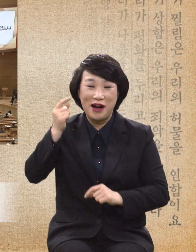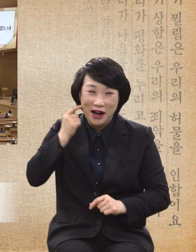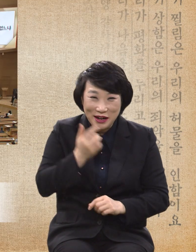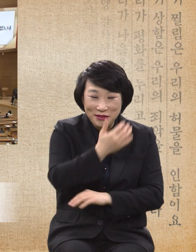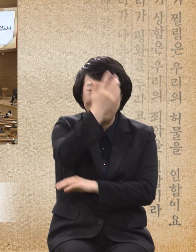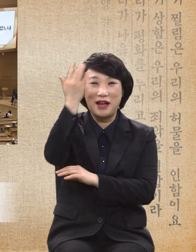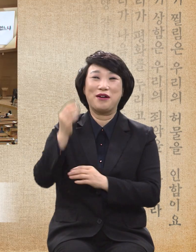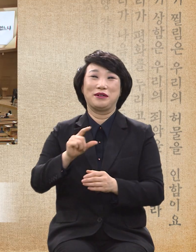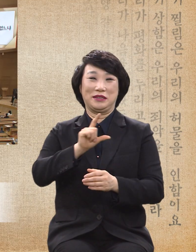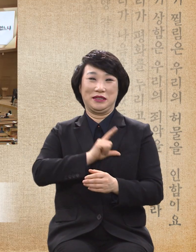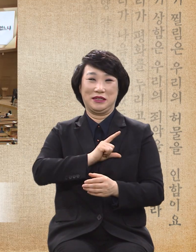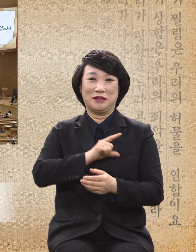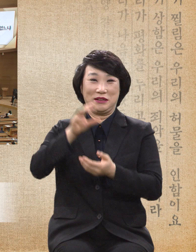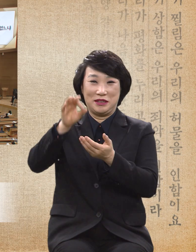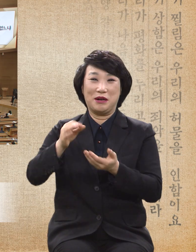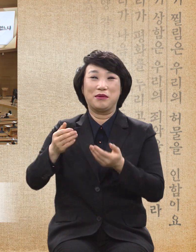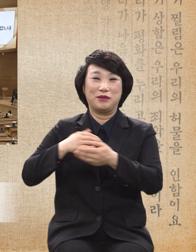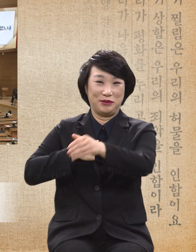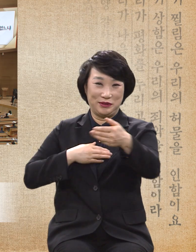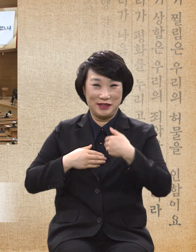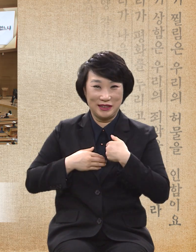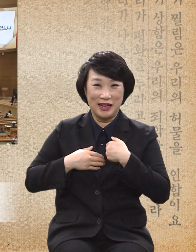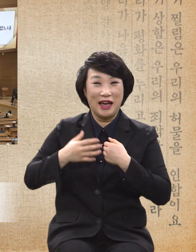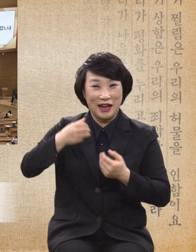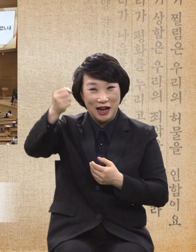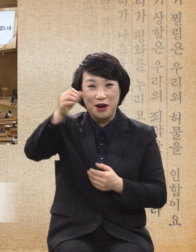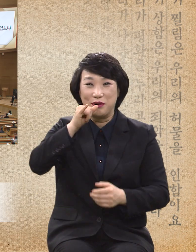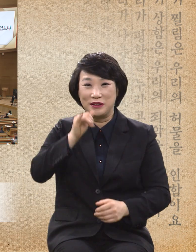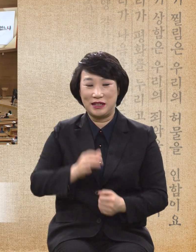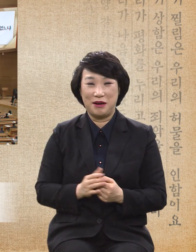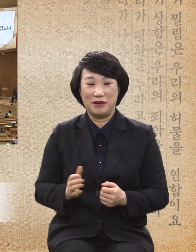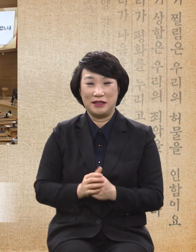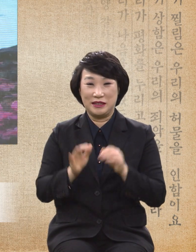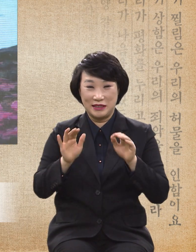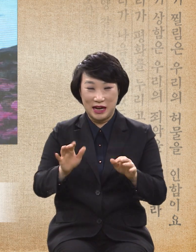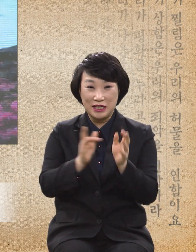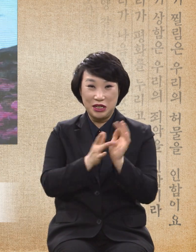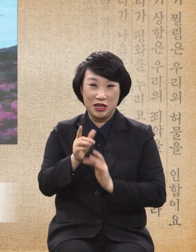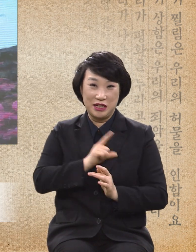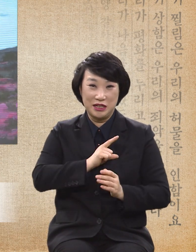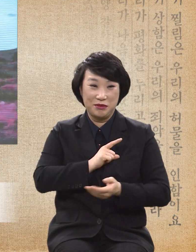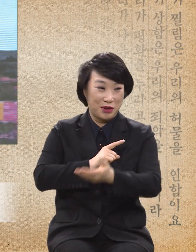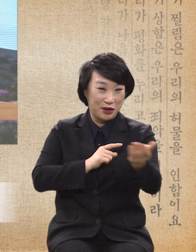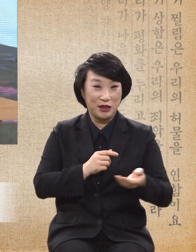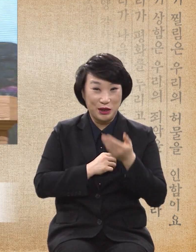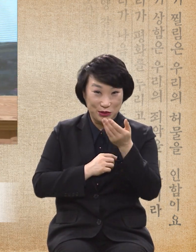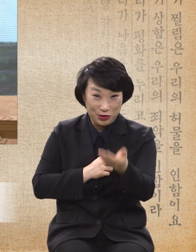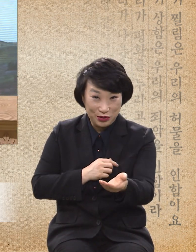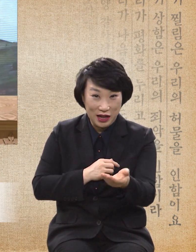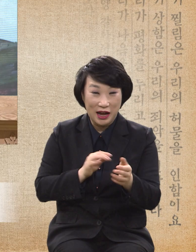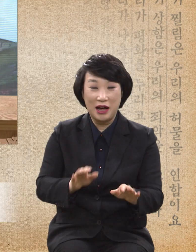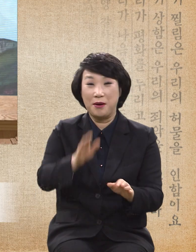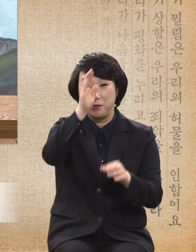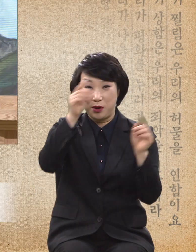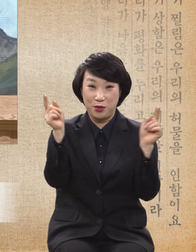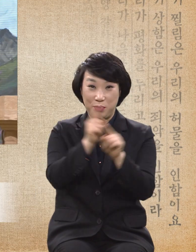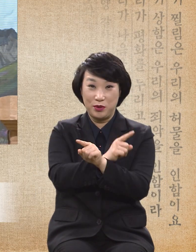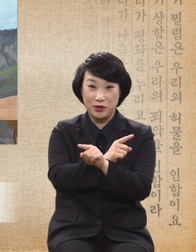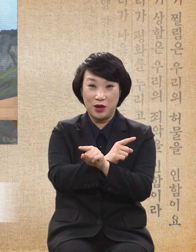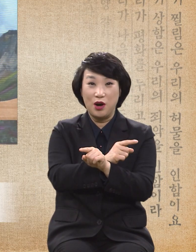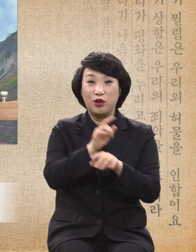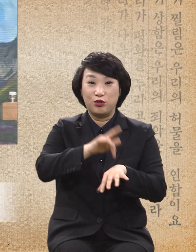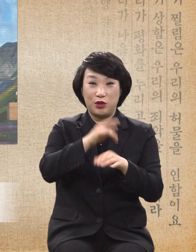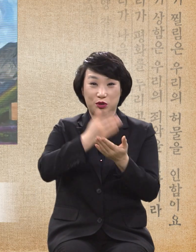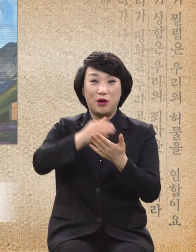이름을 기업으로 얻으심이니 내 이름을 내게 주노니 병